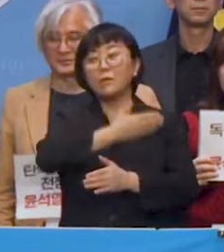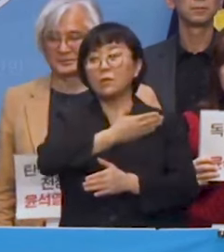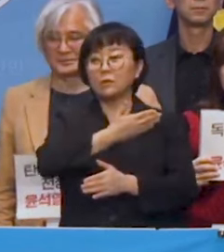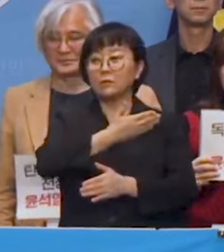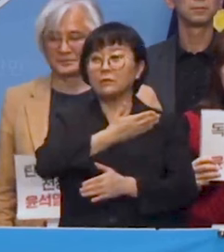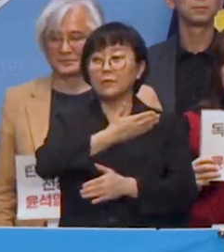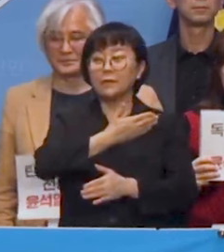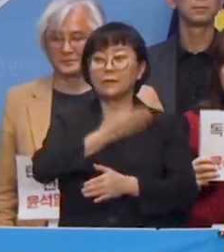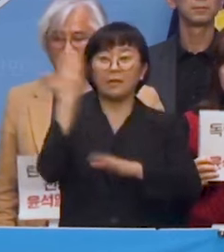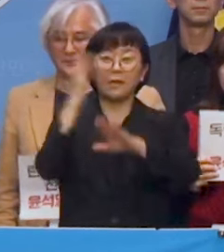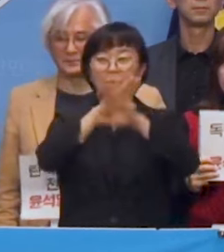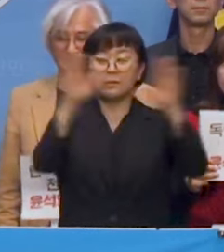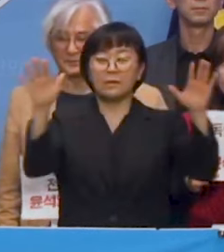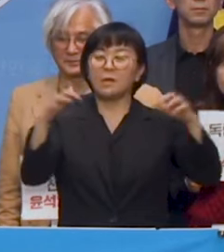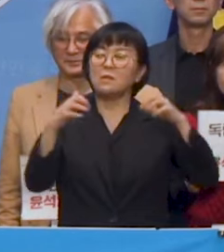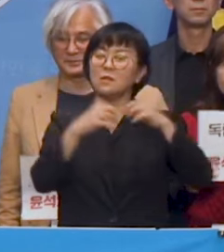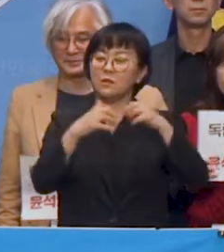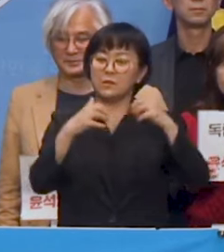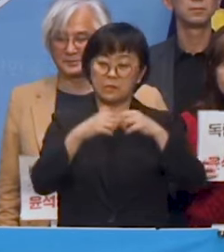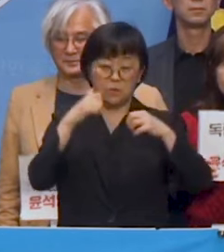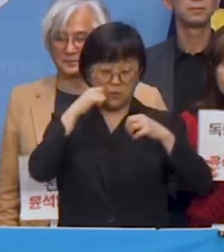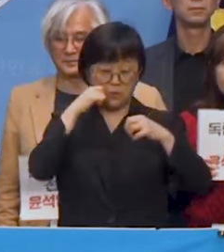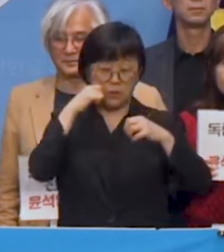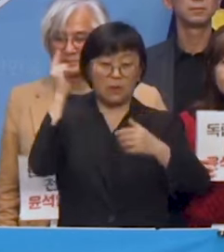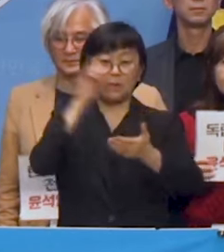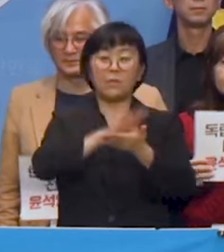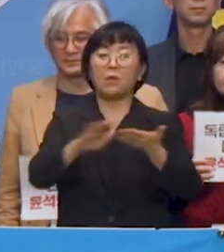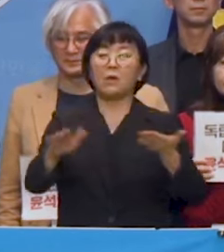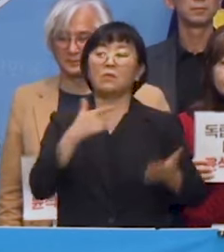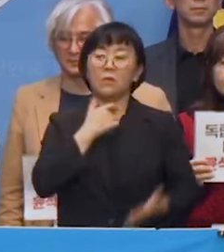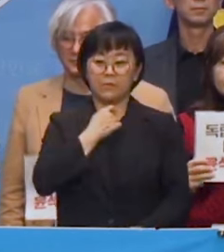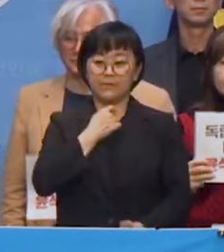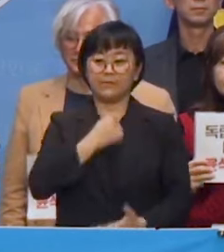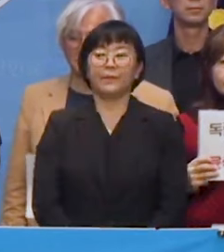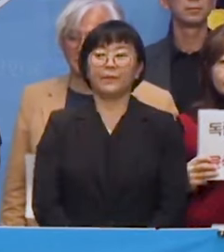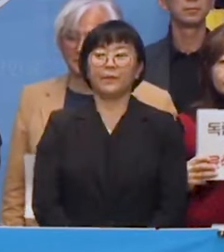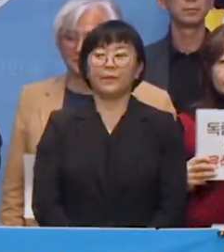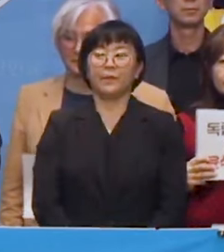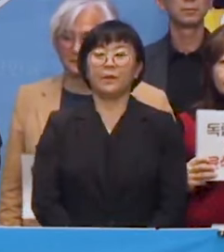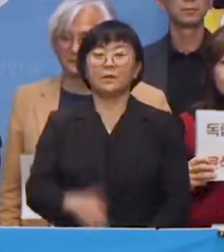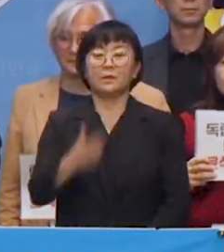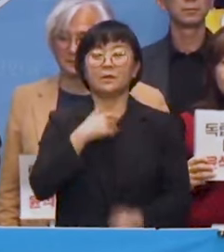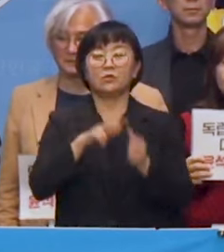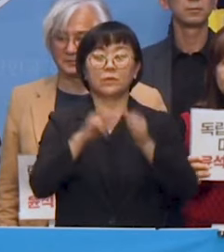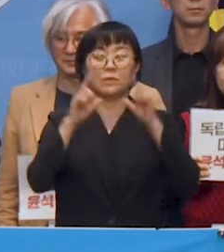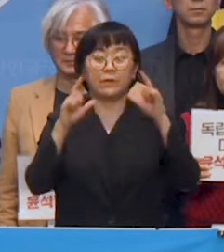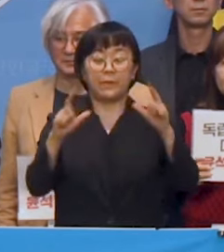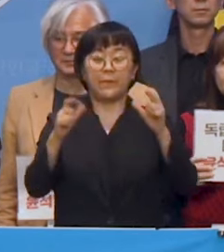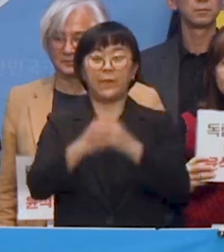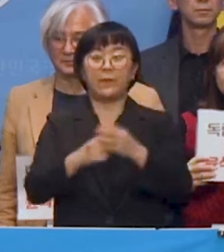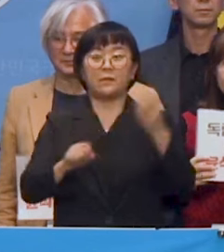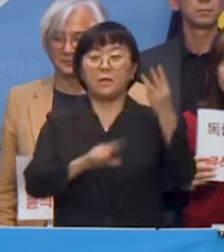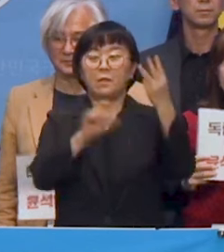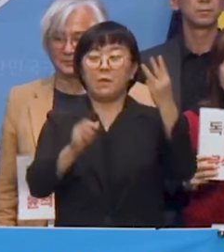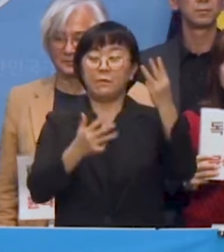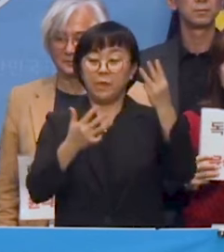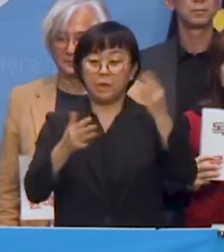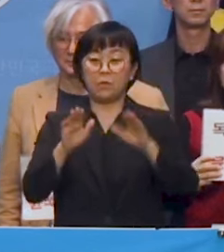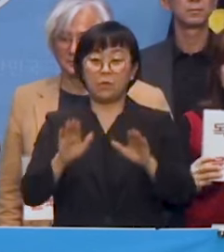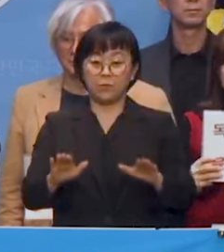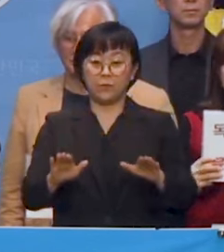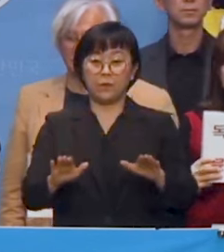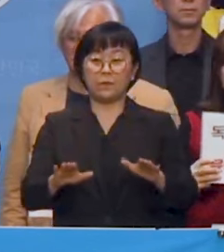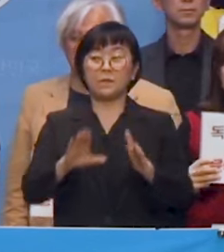하늘이 전쟁터로 될 수 없다는 평화의 염원이 담겨 있다고 생각합니다. 제가 출마 선언을 하는 3월 8일 오늘 바로